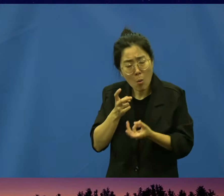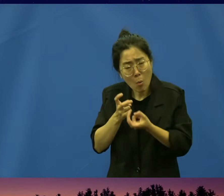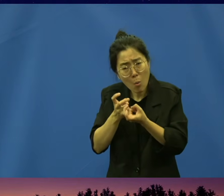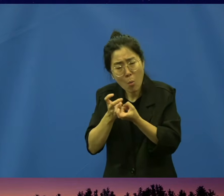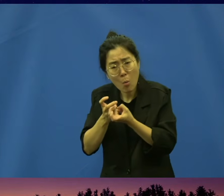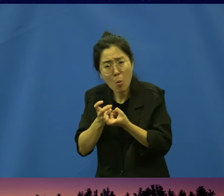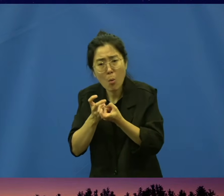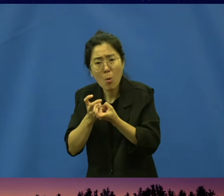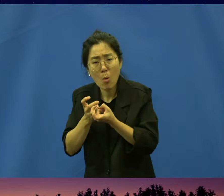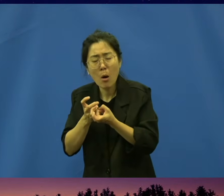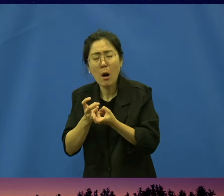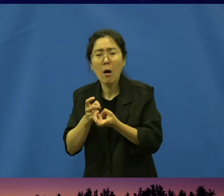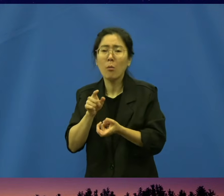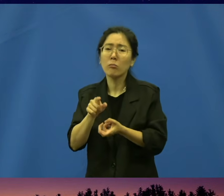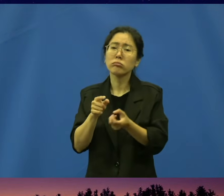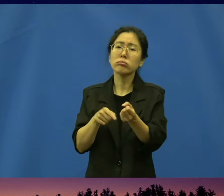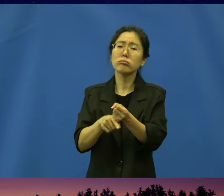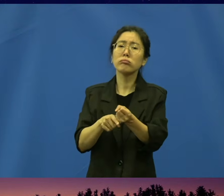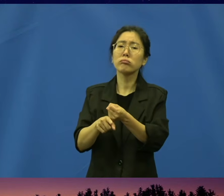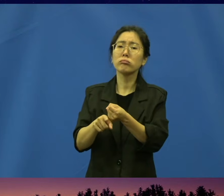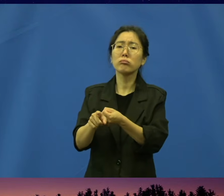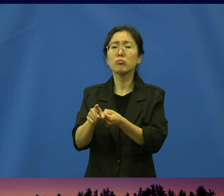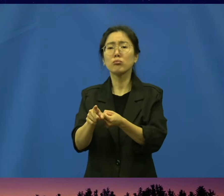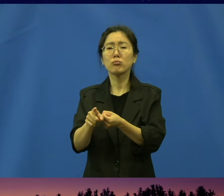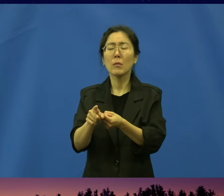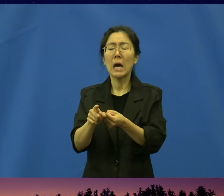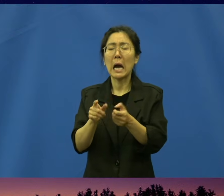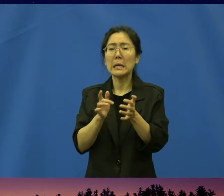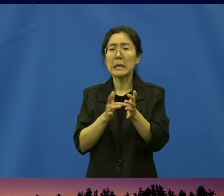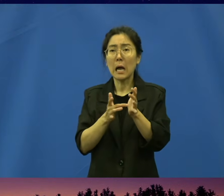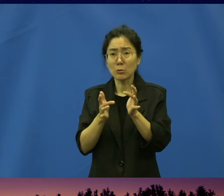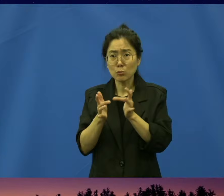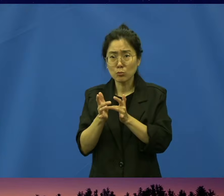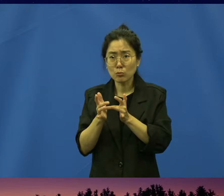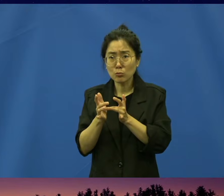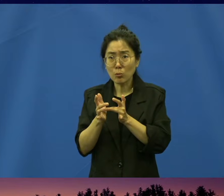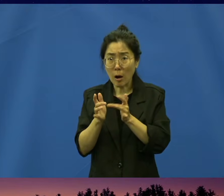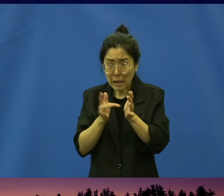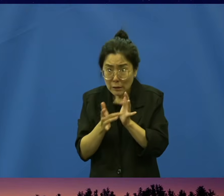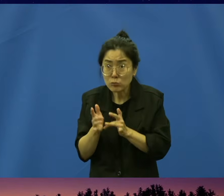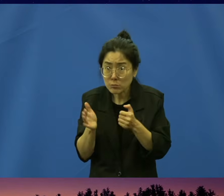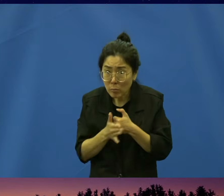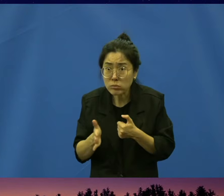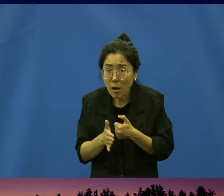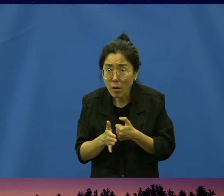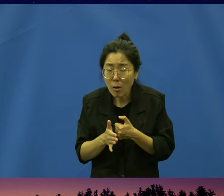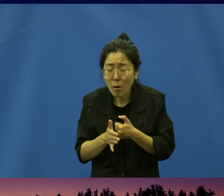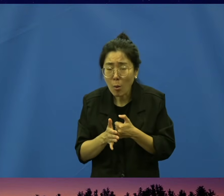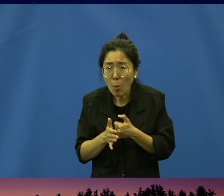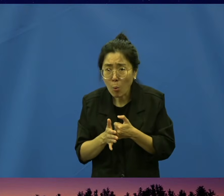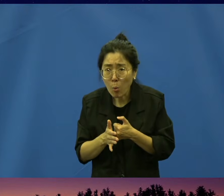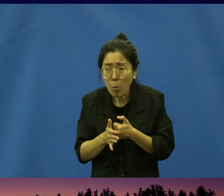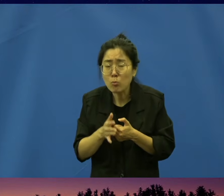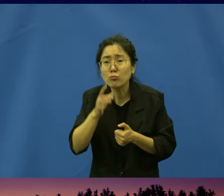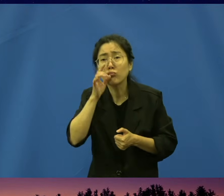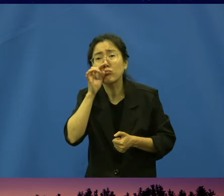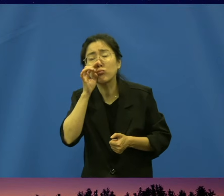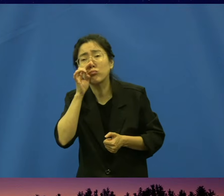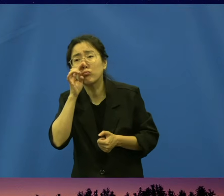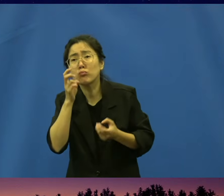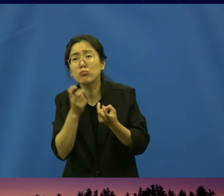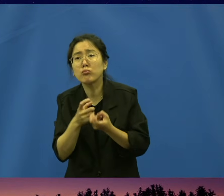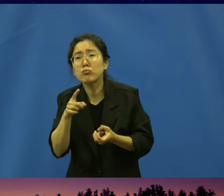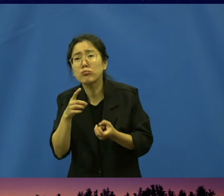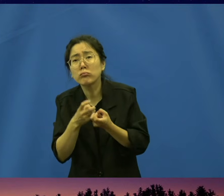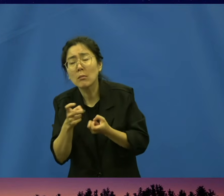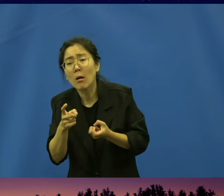아, 예수 때문에 그렇구나. 예수가 어떤 분인데? 예수가 뭘 하셨는데? 복음을 듣고